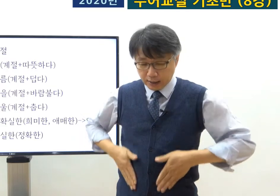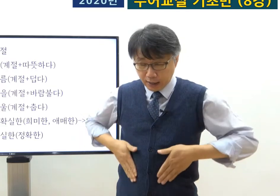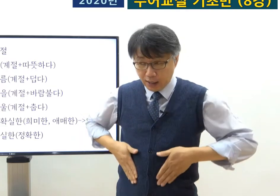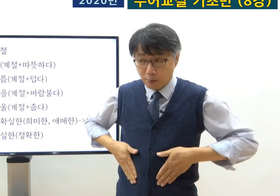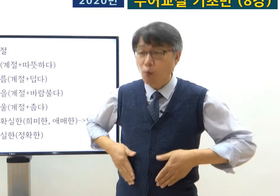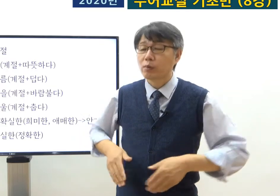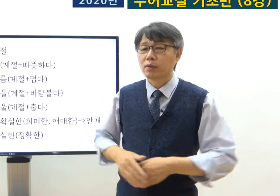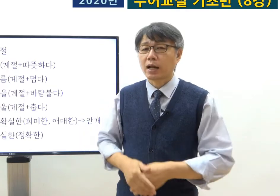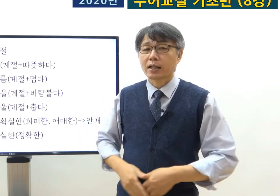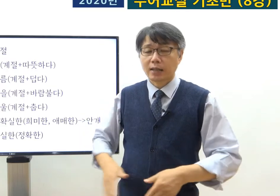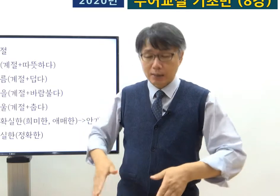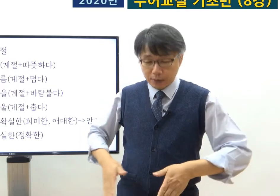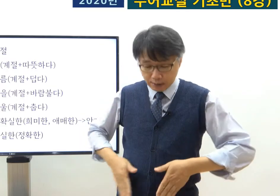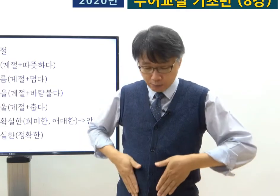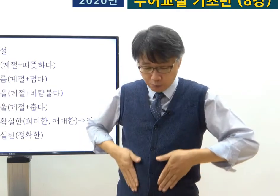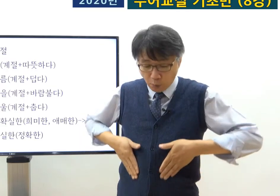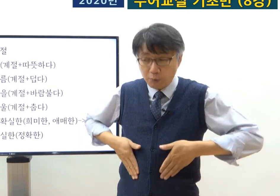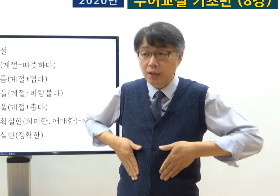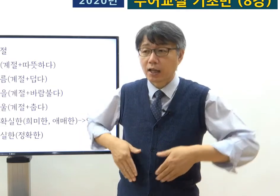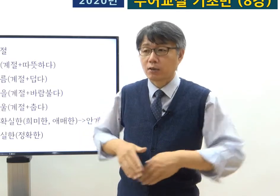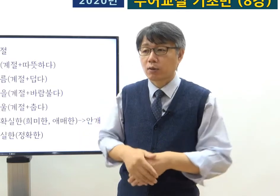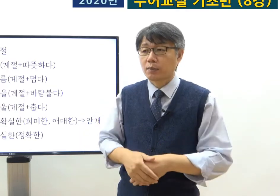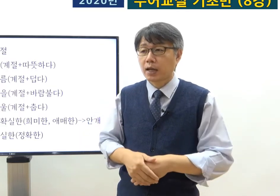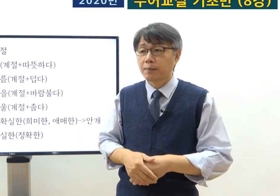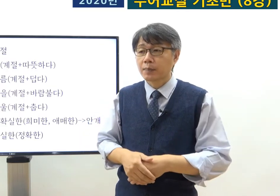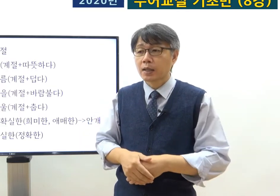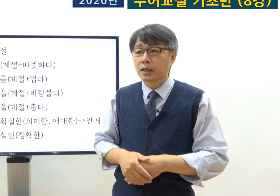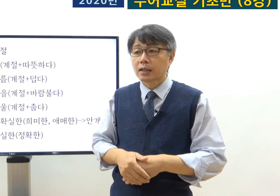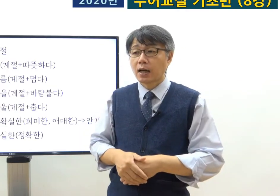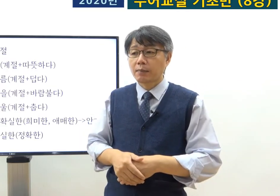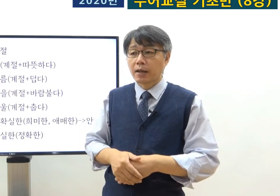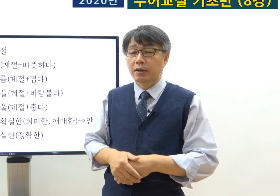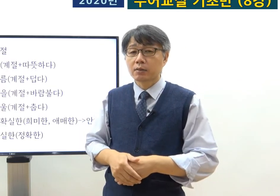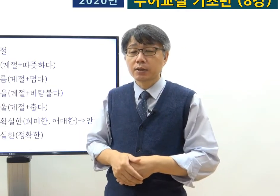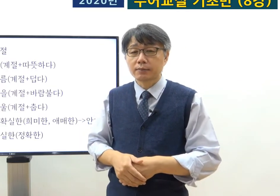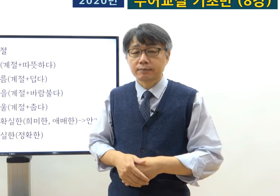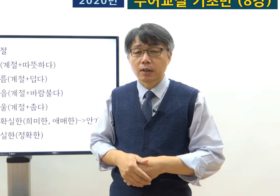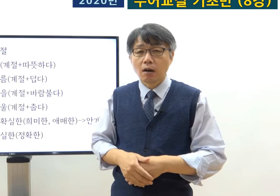따뜻하다, 봄입니다. 그냥 아니면 봄 이렇게 하셔도 됩니다. 그 다음에 여름은